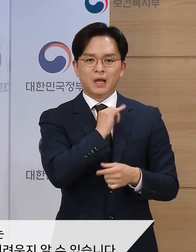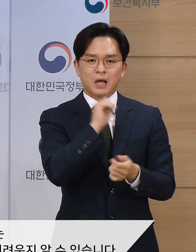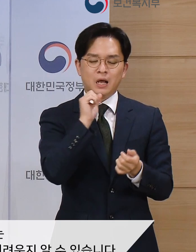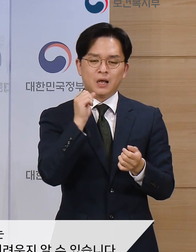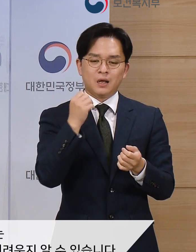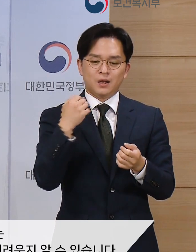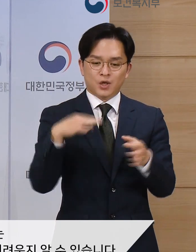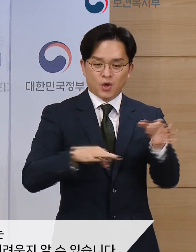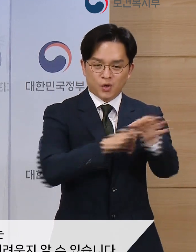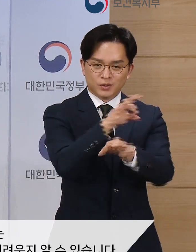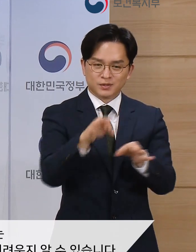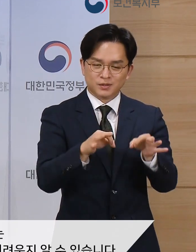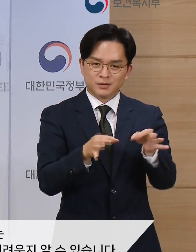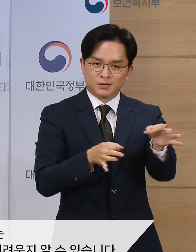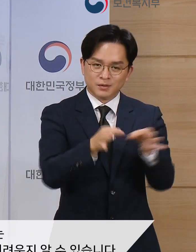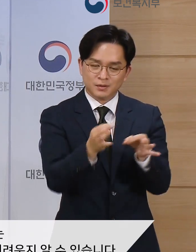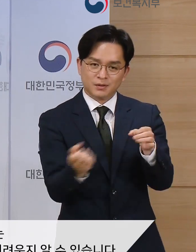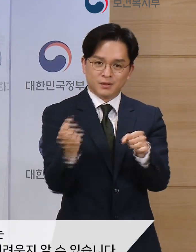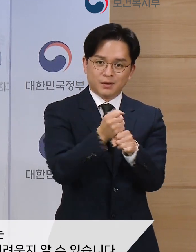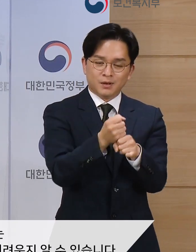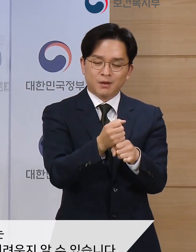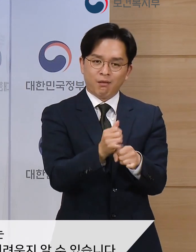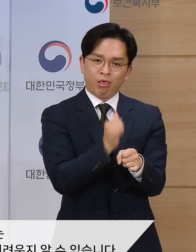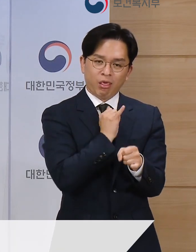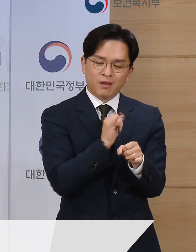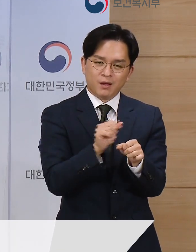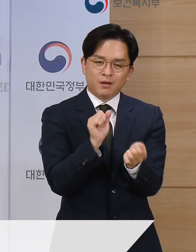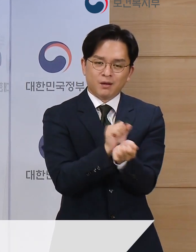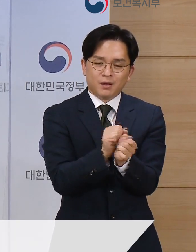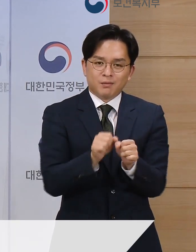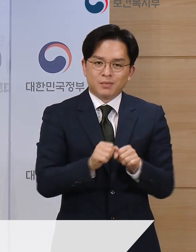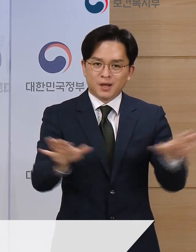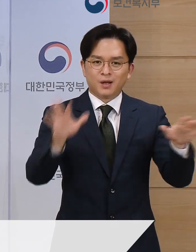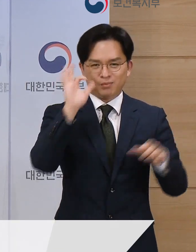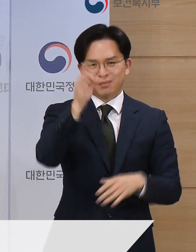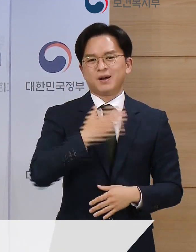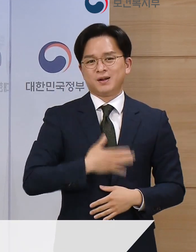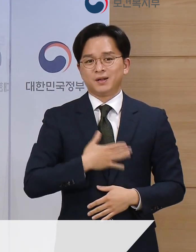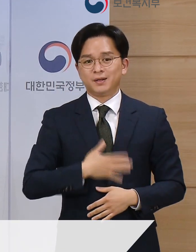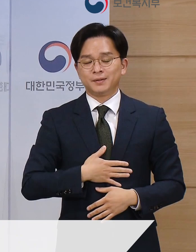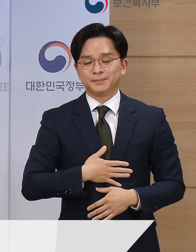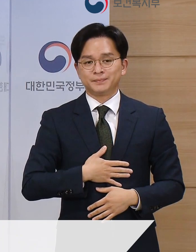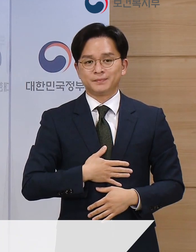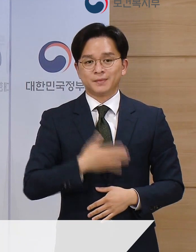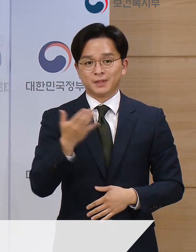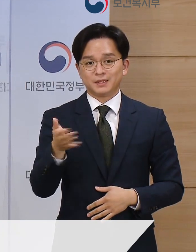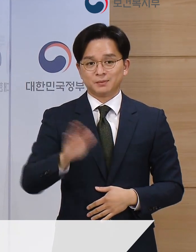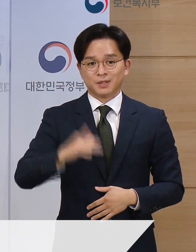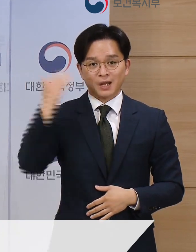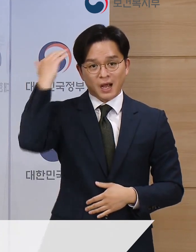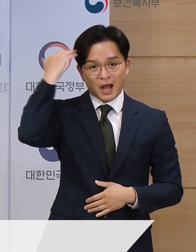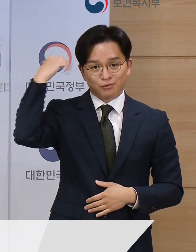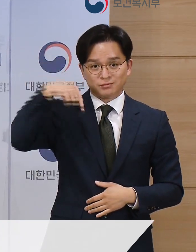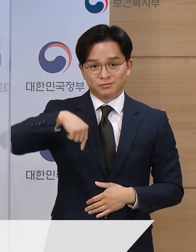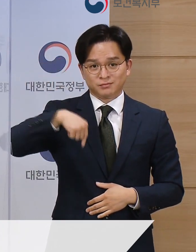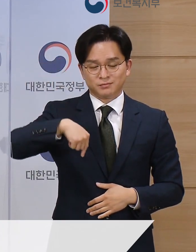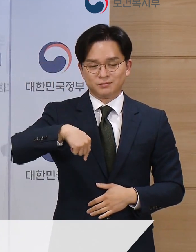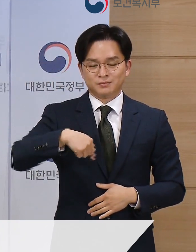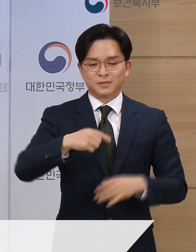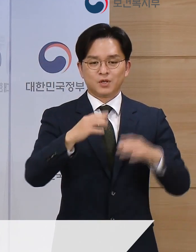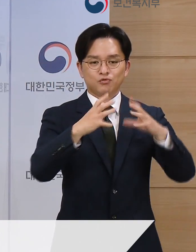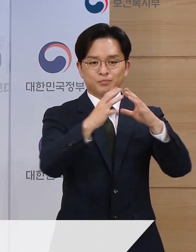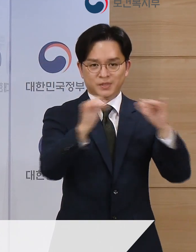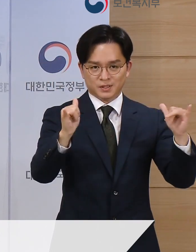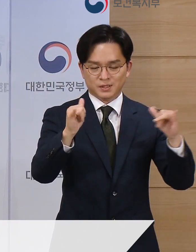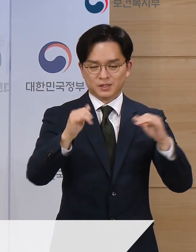얼마나 미묘하고 어려운지 알 수 있습니다. 하지만 우리에게는 그동안 민관이 함께